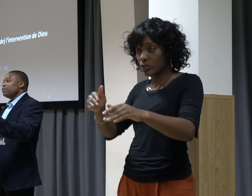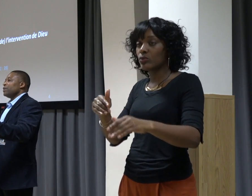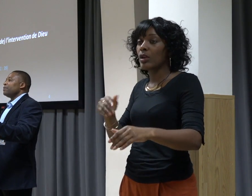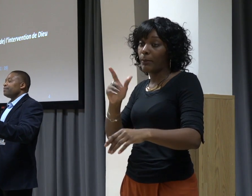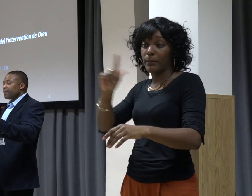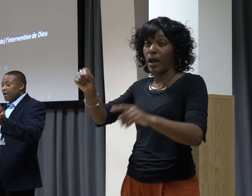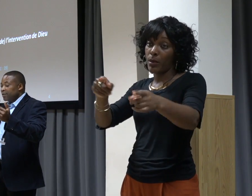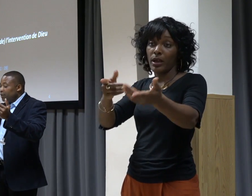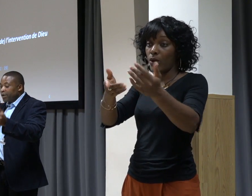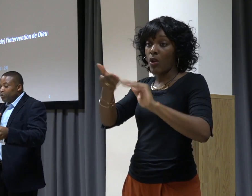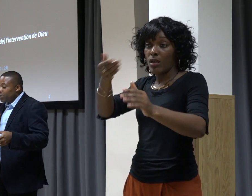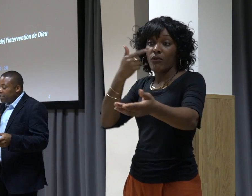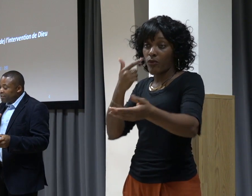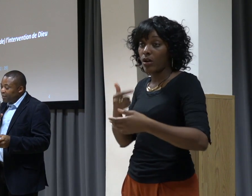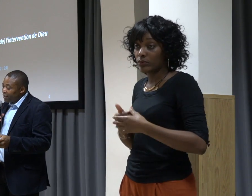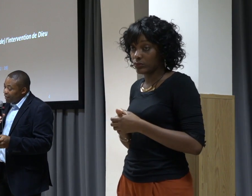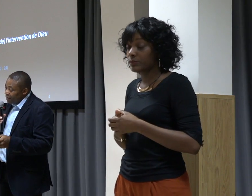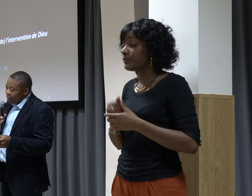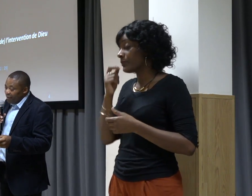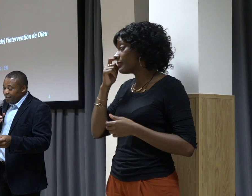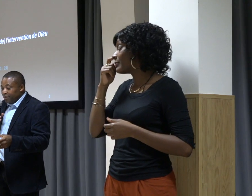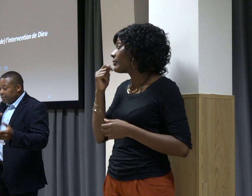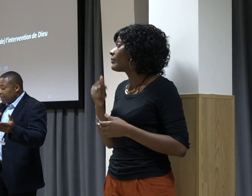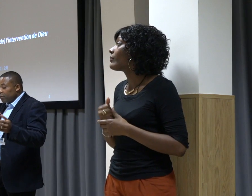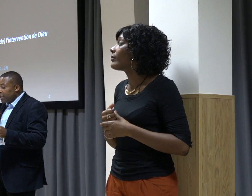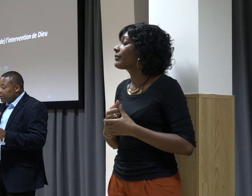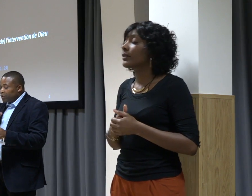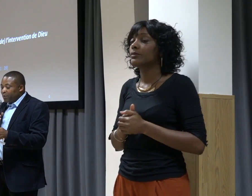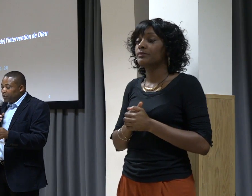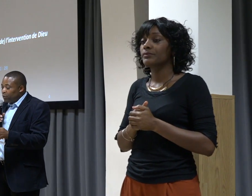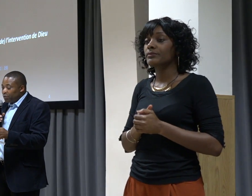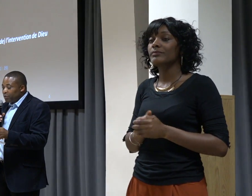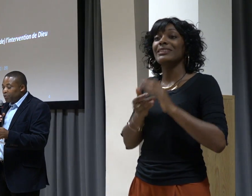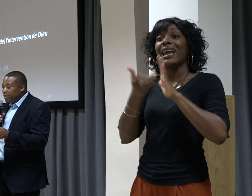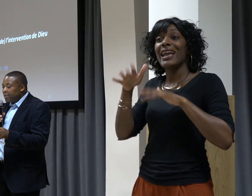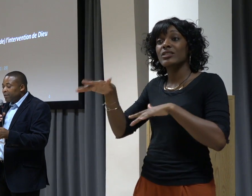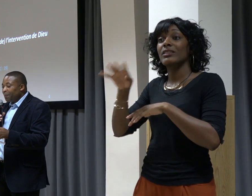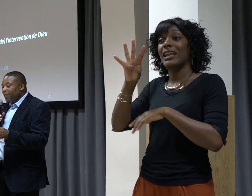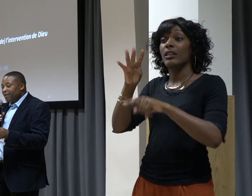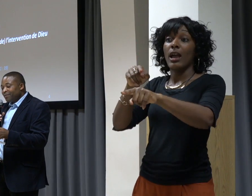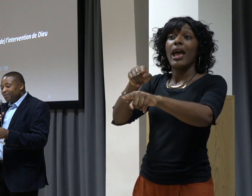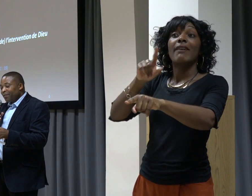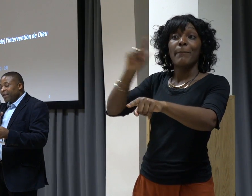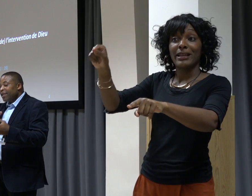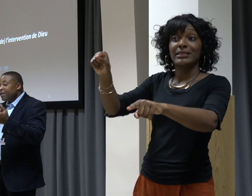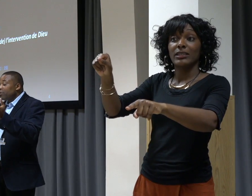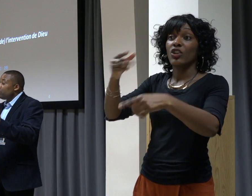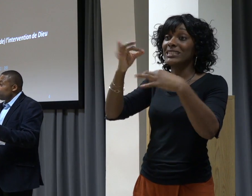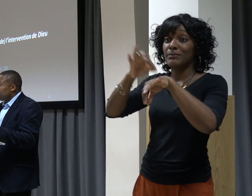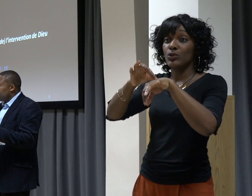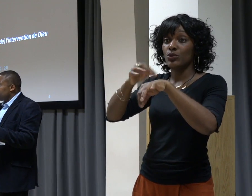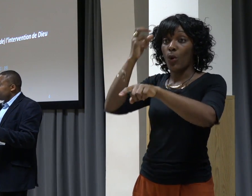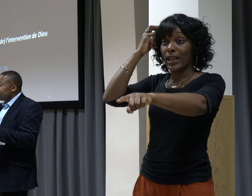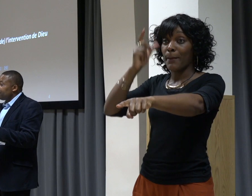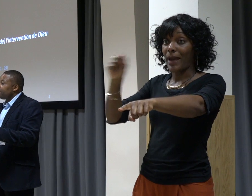nous rassurer. Dans le cas de Moïse, dans Exode 4, chapitre 11, Dieu va le dire, qui a donné une